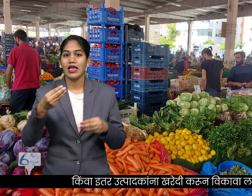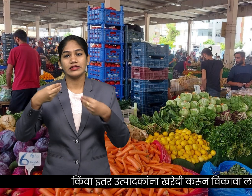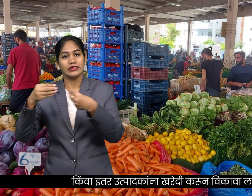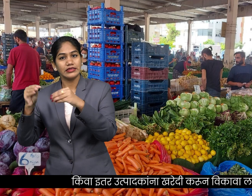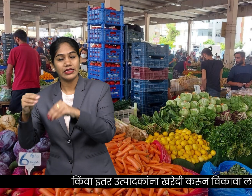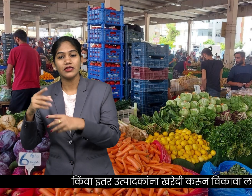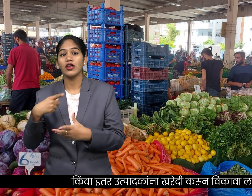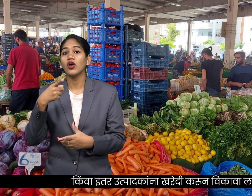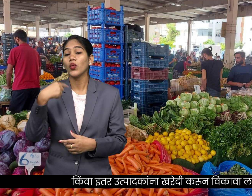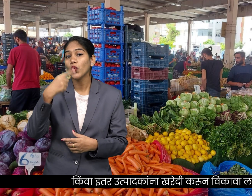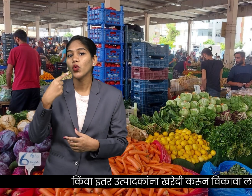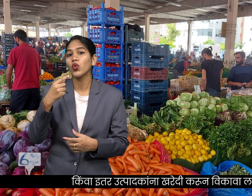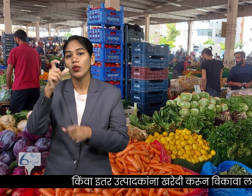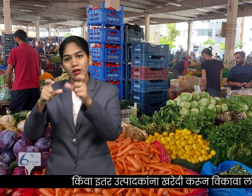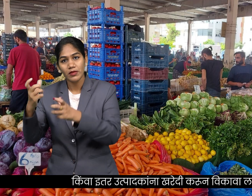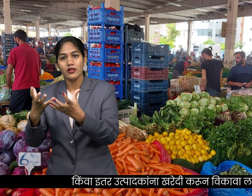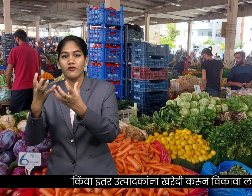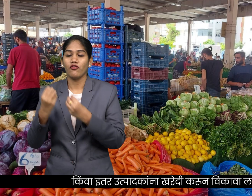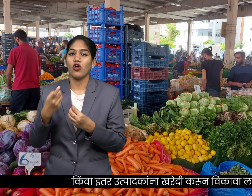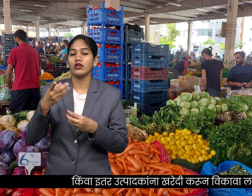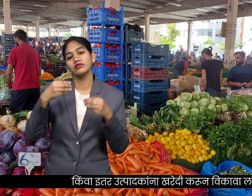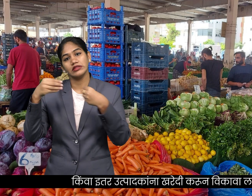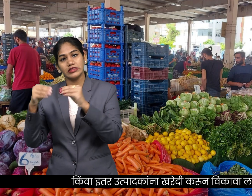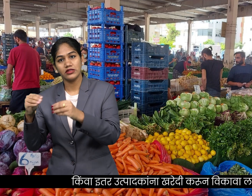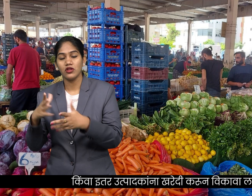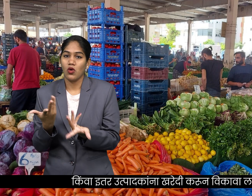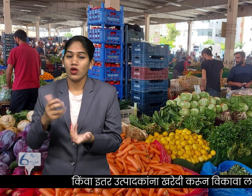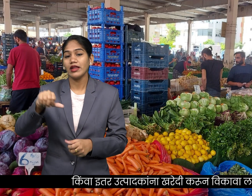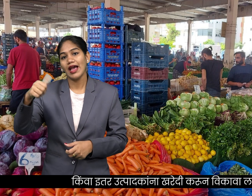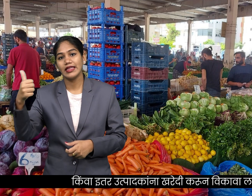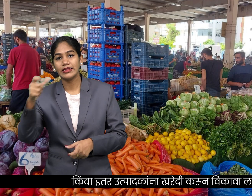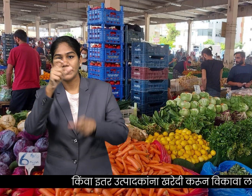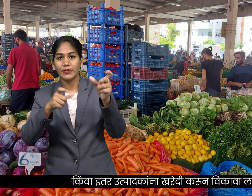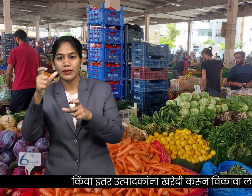किंवा इतर उत्पादकांना खरेदी करून विकावा लागतो.